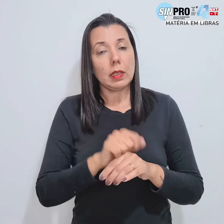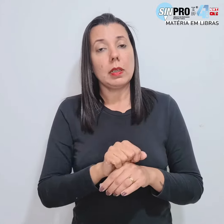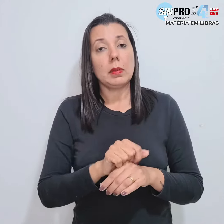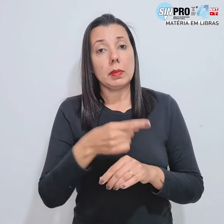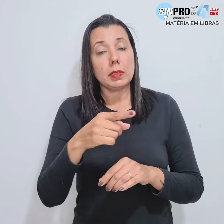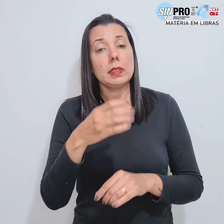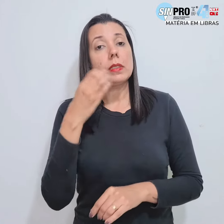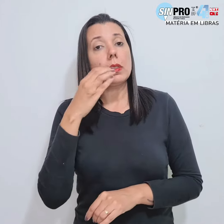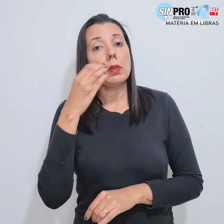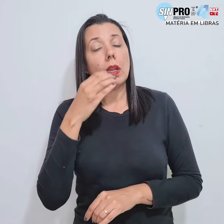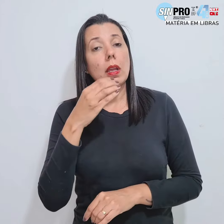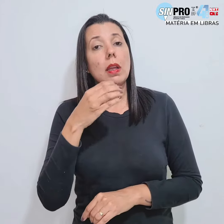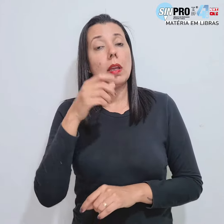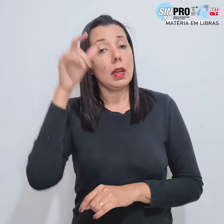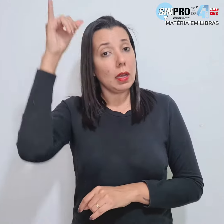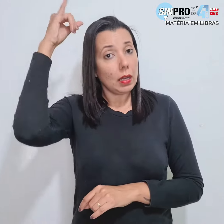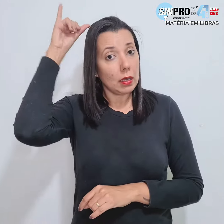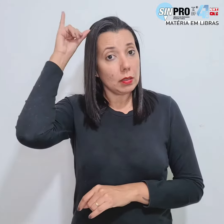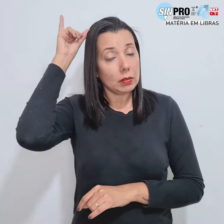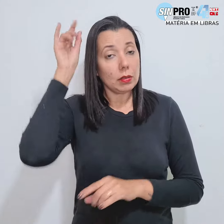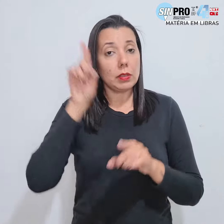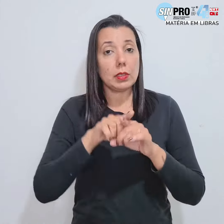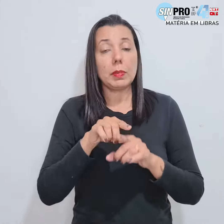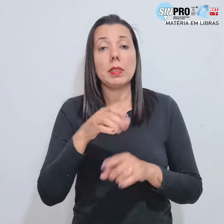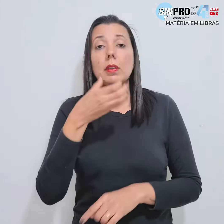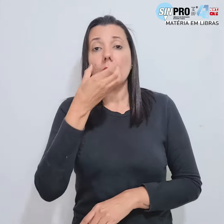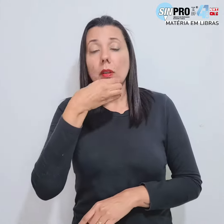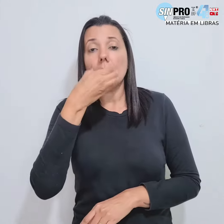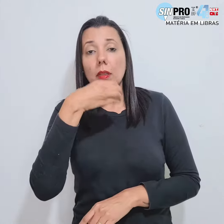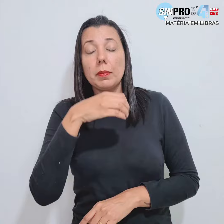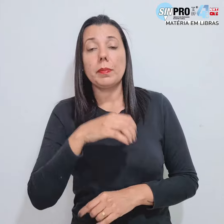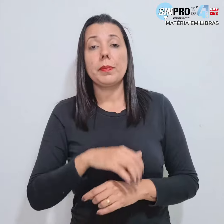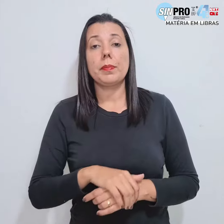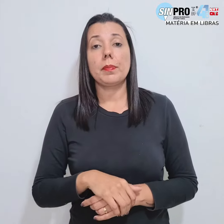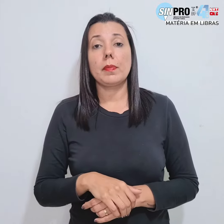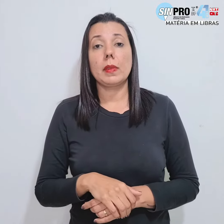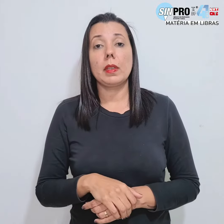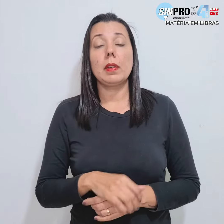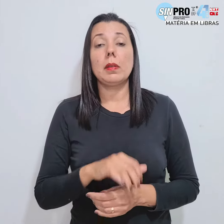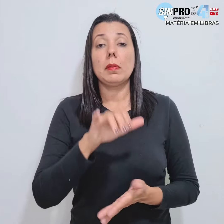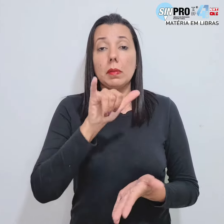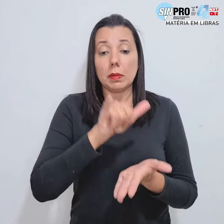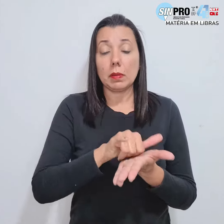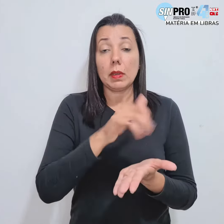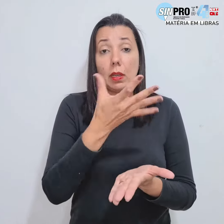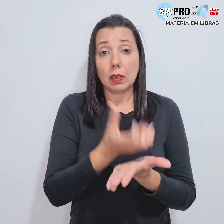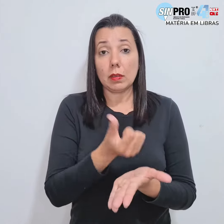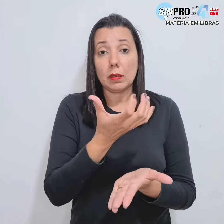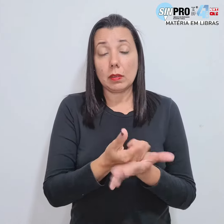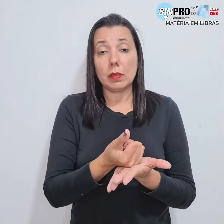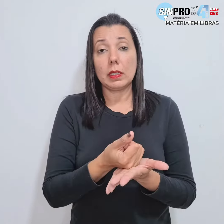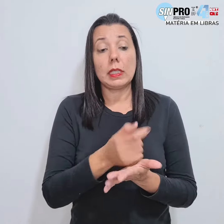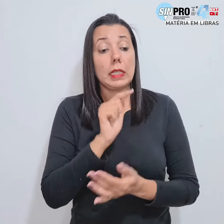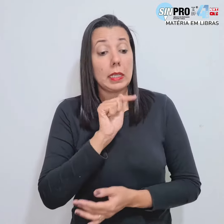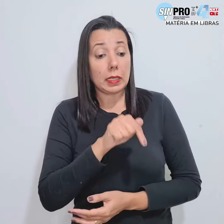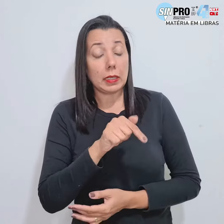celulares Android ou Apple Stores em celulares iOS. Para baixar em celulares Android, clique aqui. Para